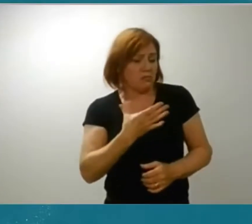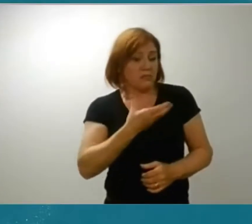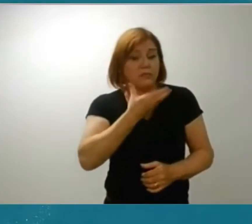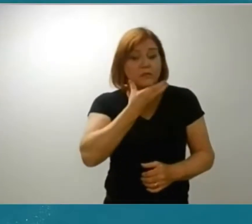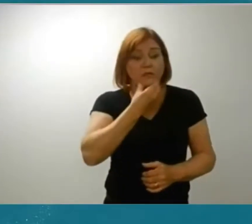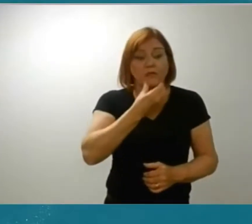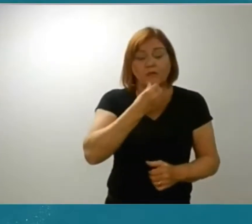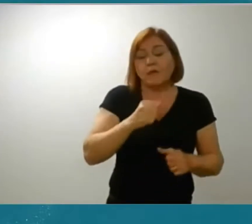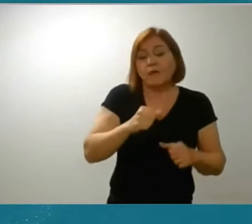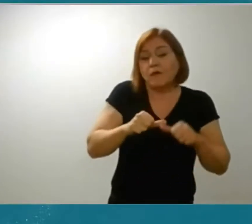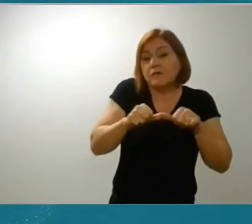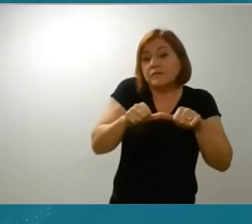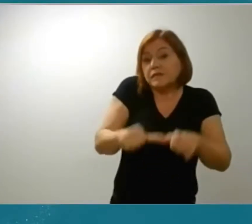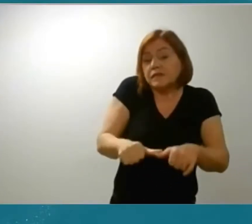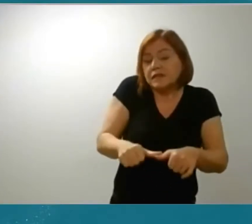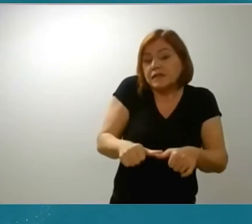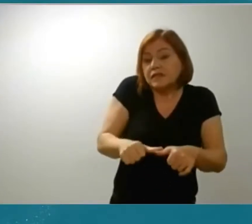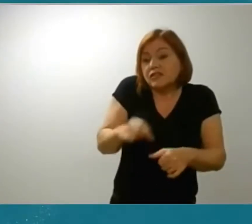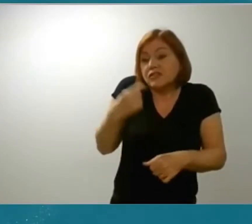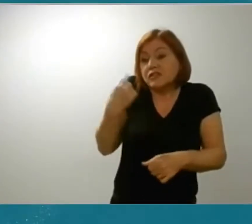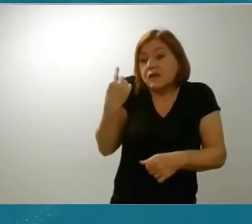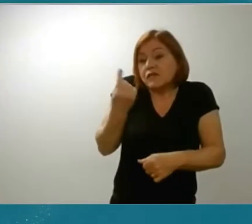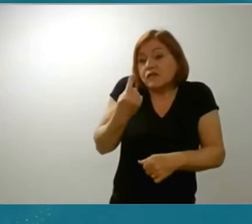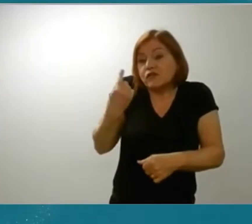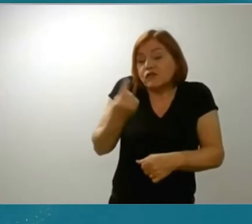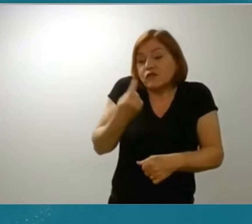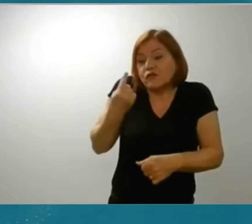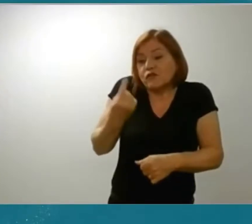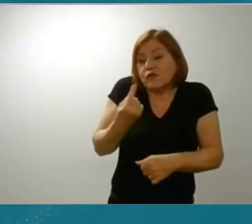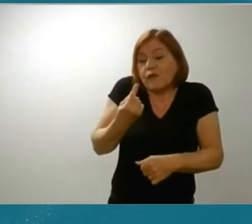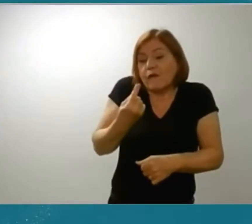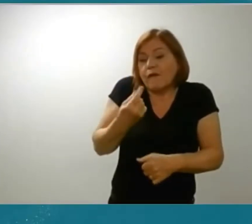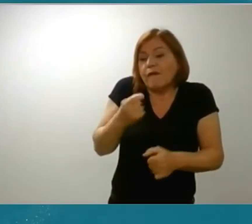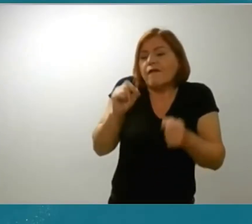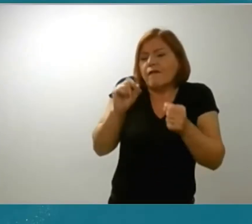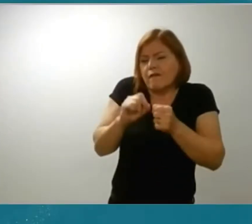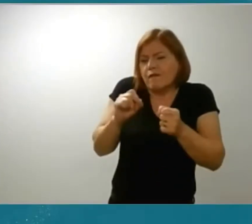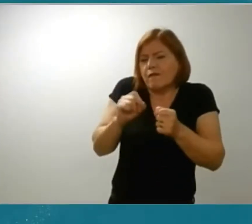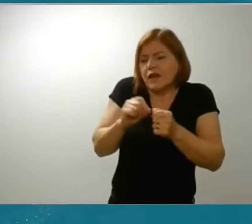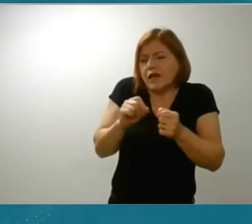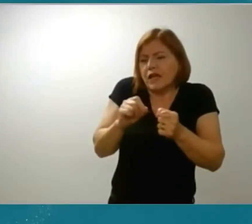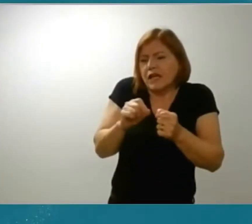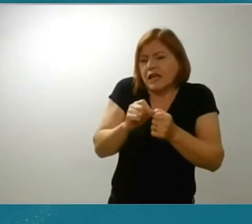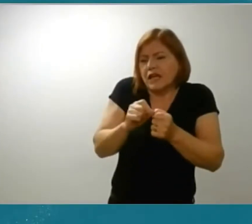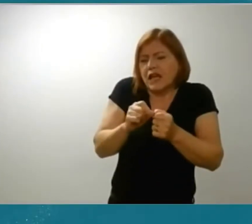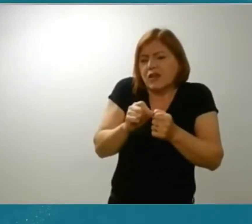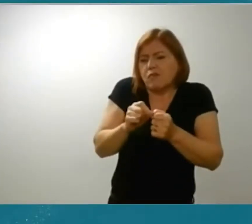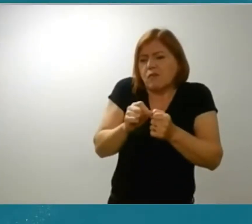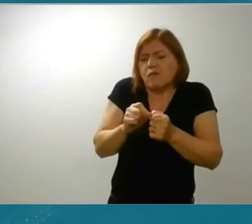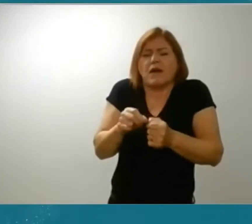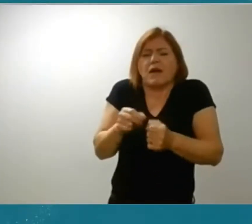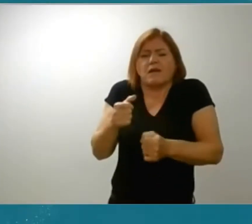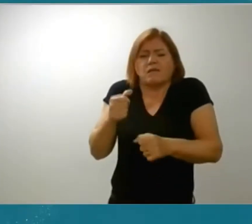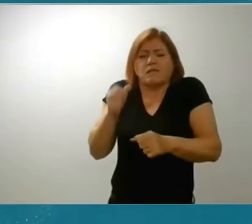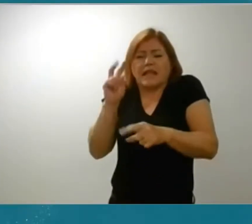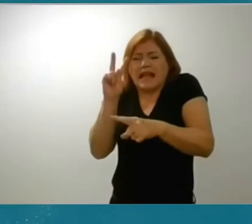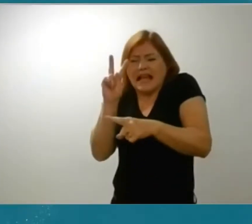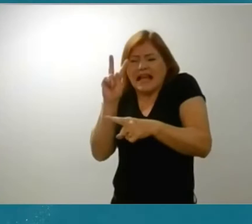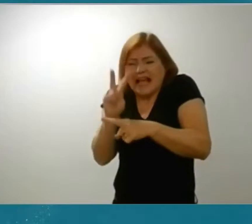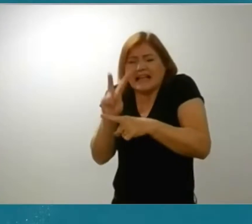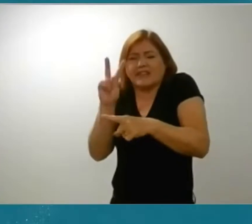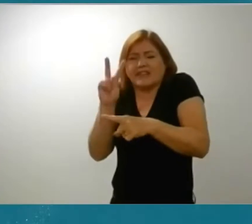uma auxiliadora que lhe seja idônea. Falei uma ajudadora. Alguém,